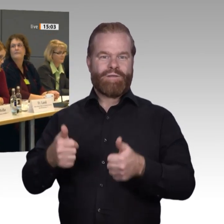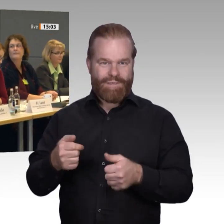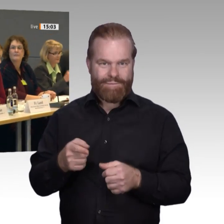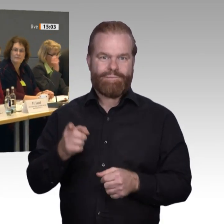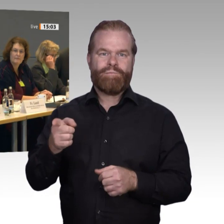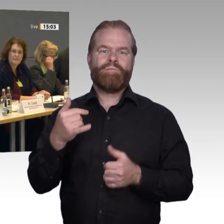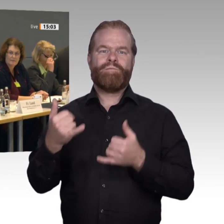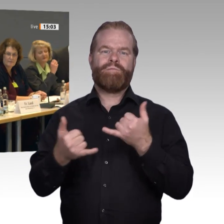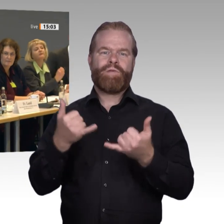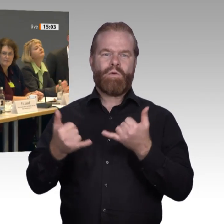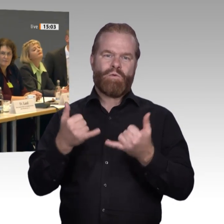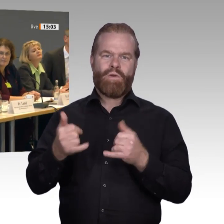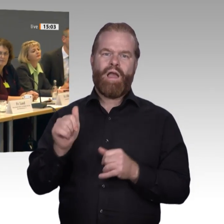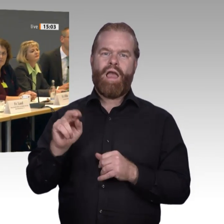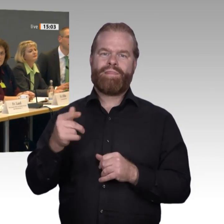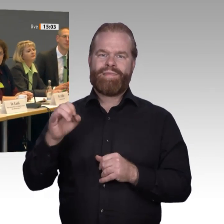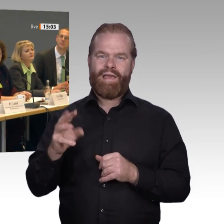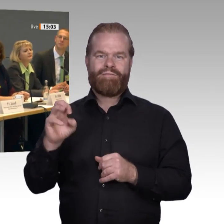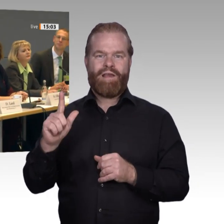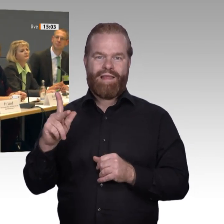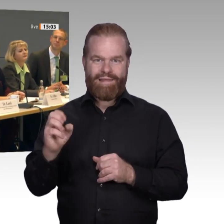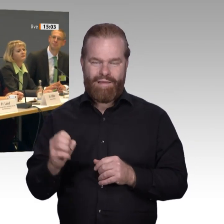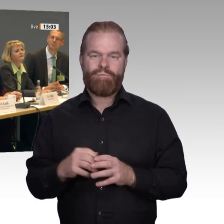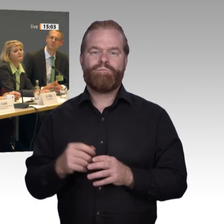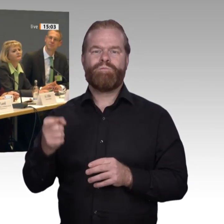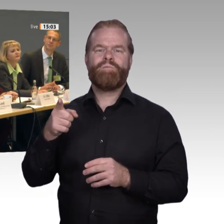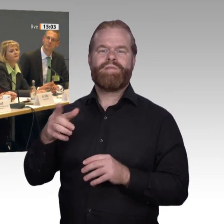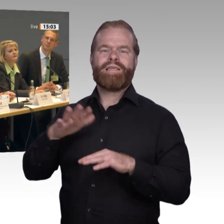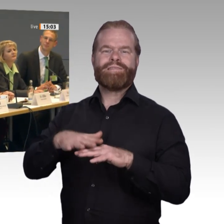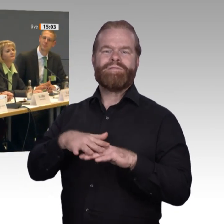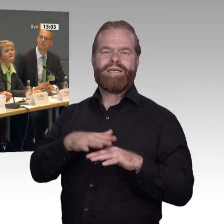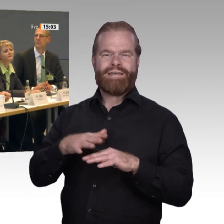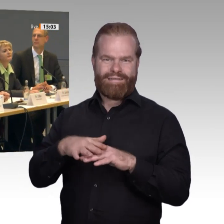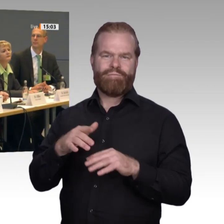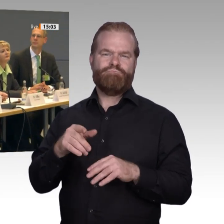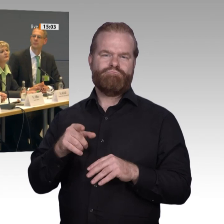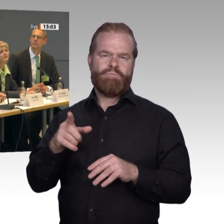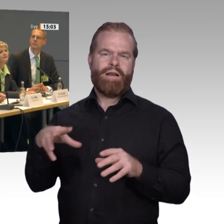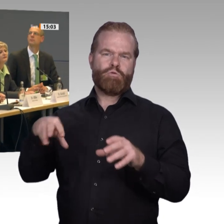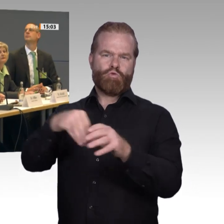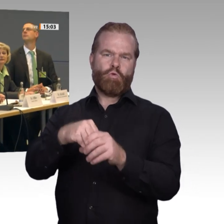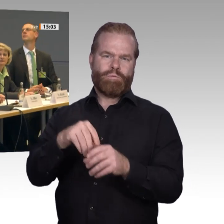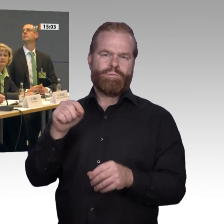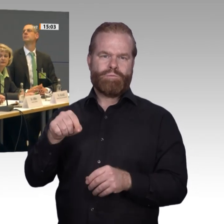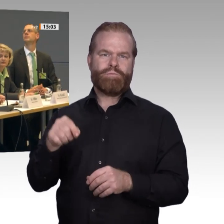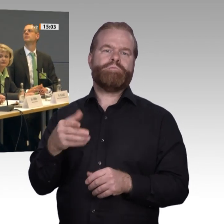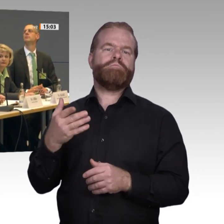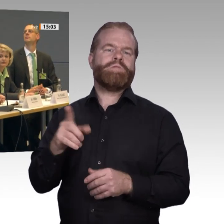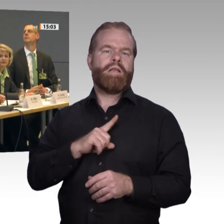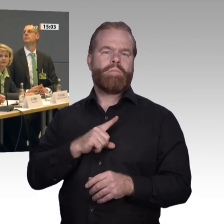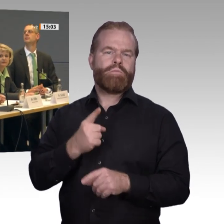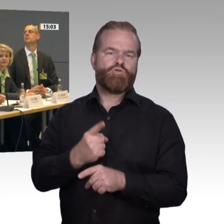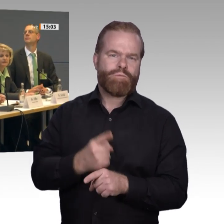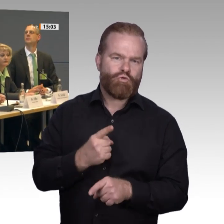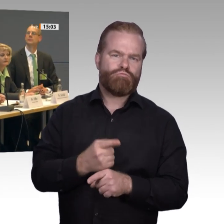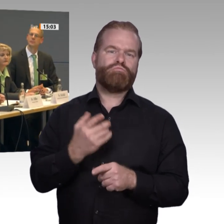für Inklusion, Teilhabe, Selbstbestimmung, Assistenz e.V. Herrn Harry Hieb. Wo ist der Harry